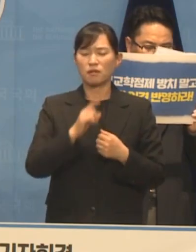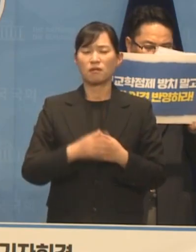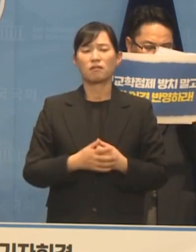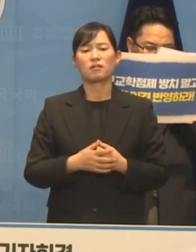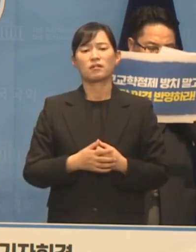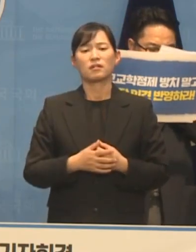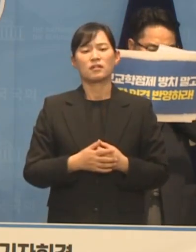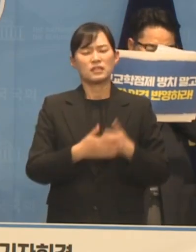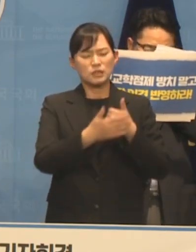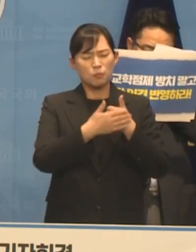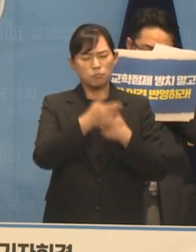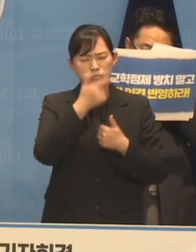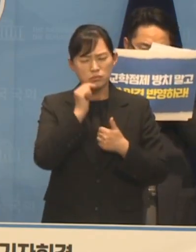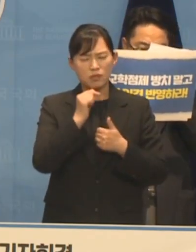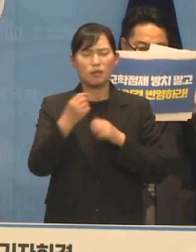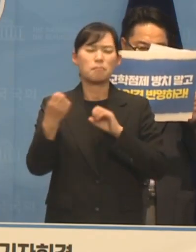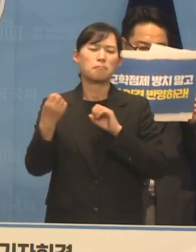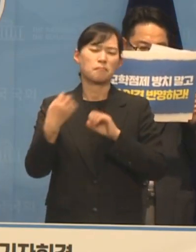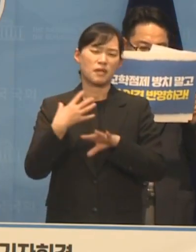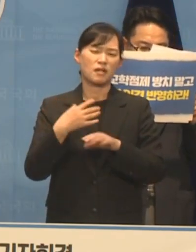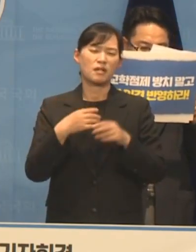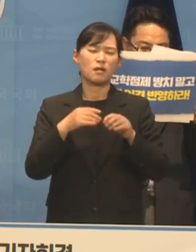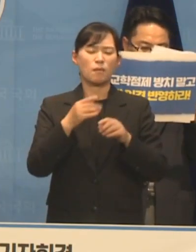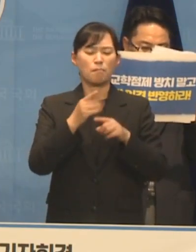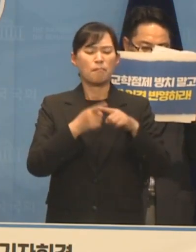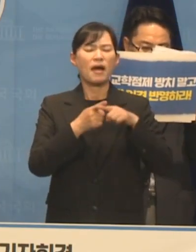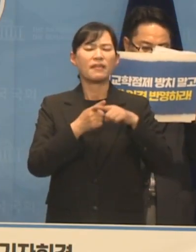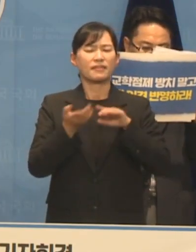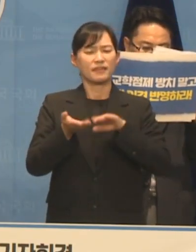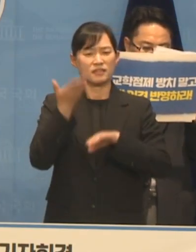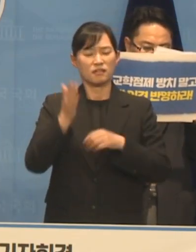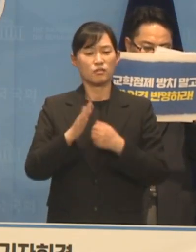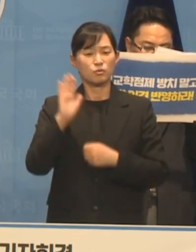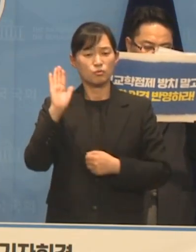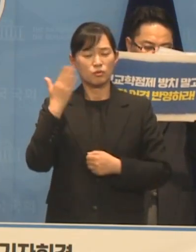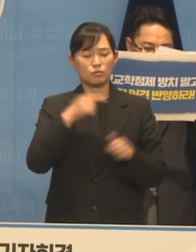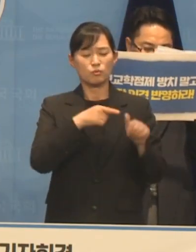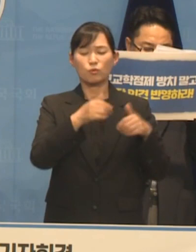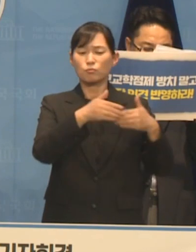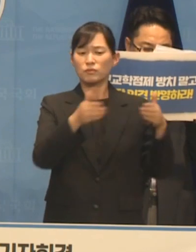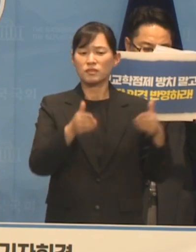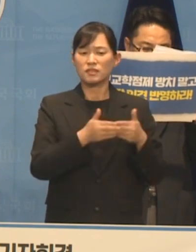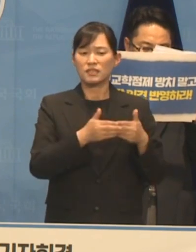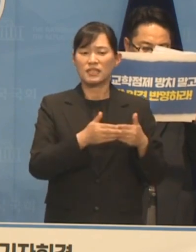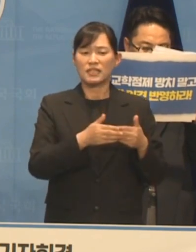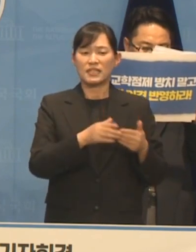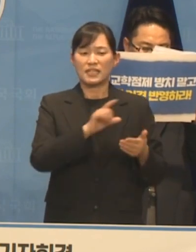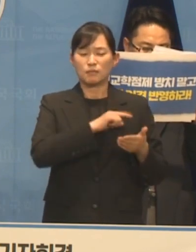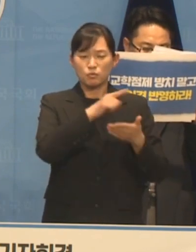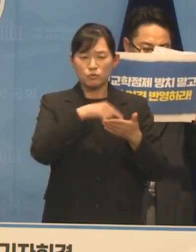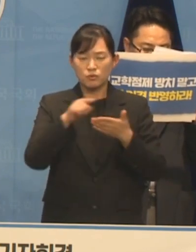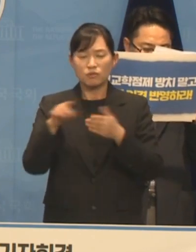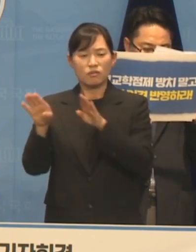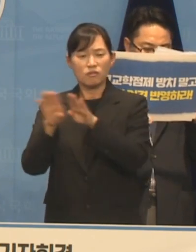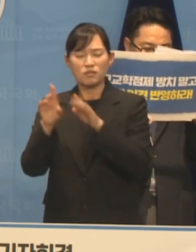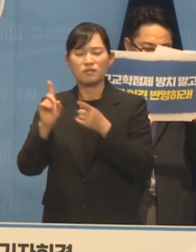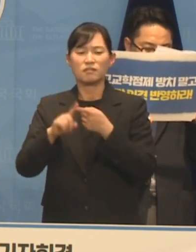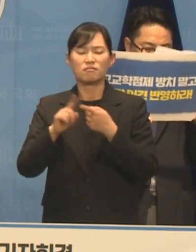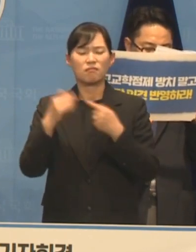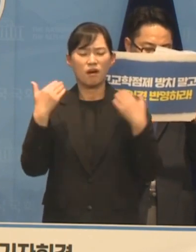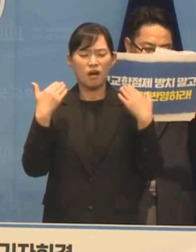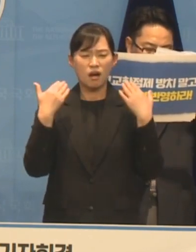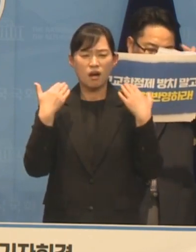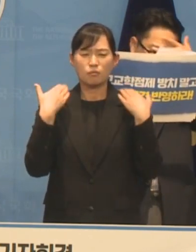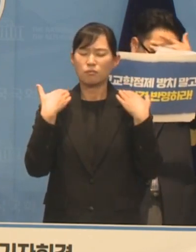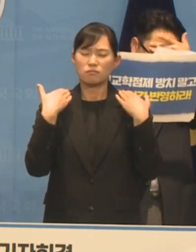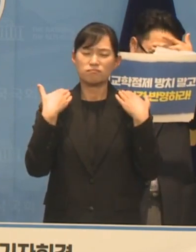지원이 부족하다는 응답도 절반에 달했습니다. 최근에서야 교육부가 내린 출결 및 재이수 관련 지침은 학교 현실과